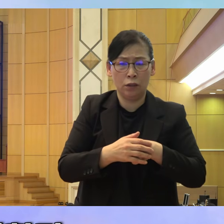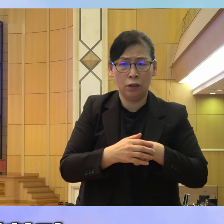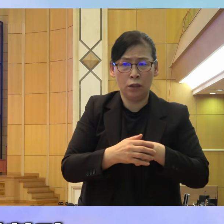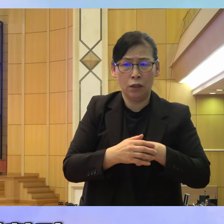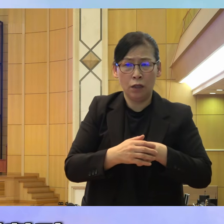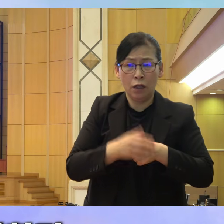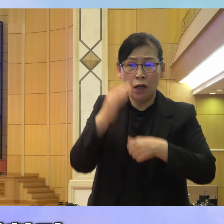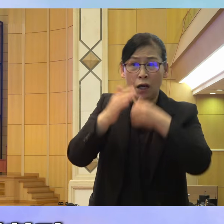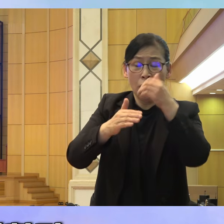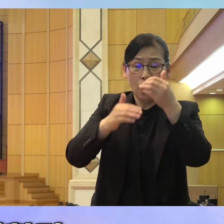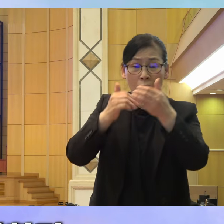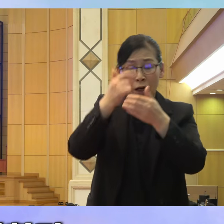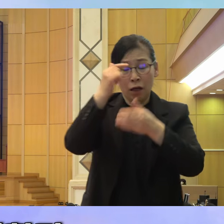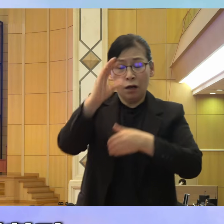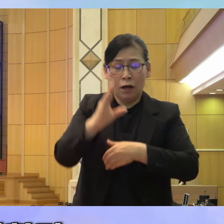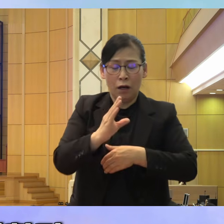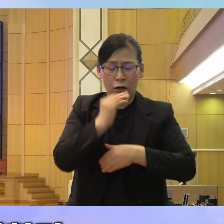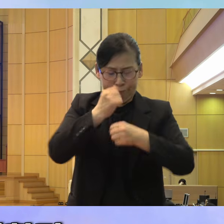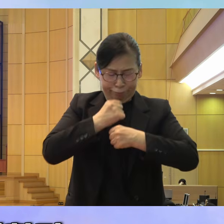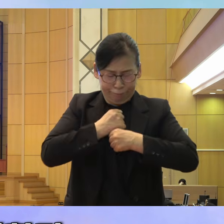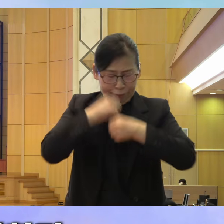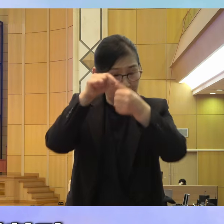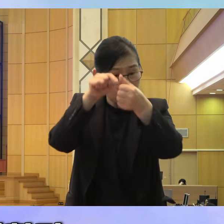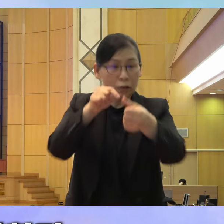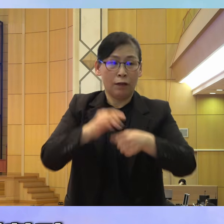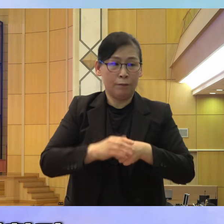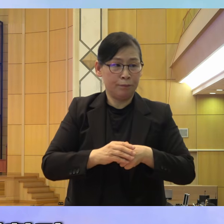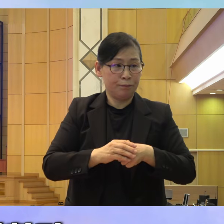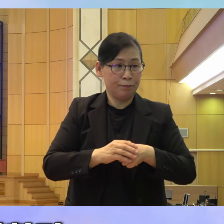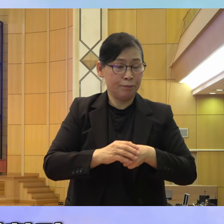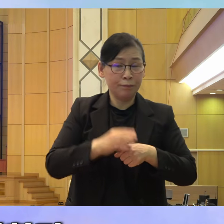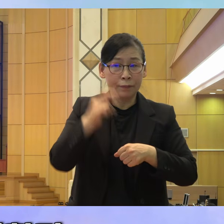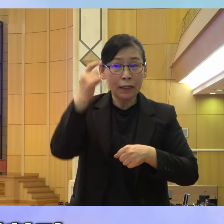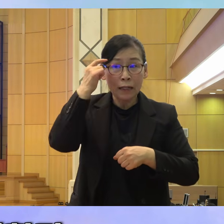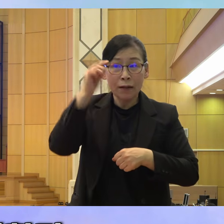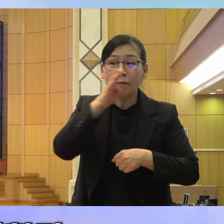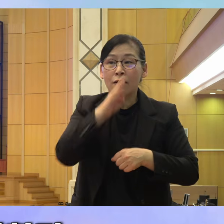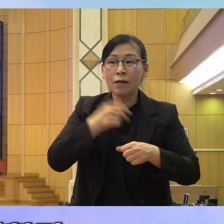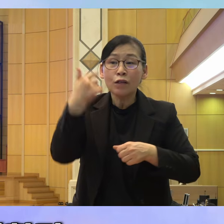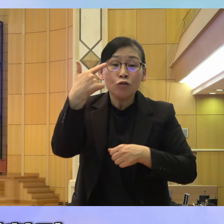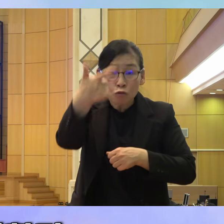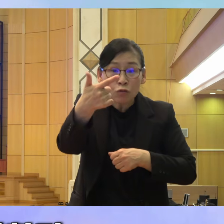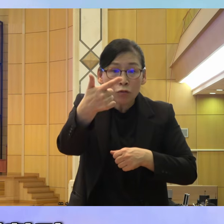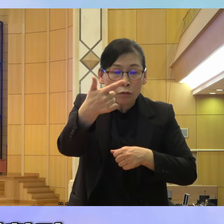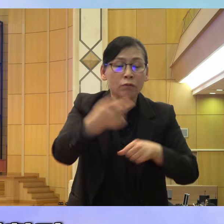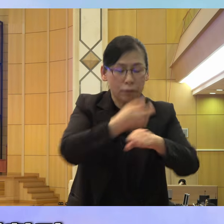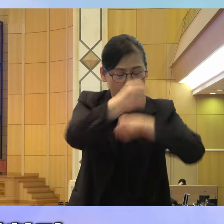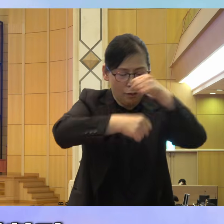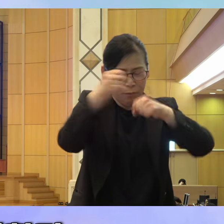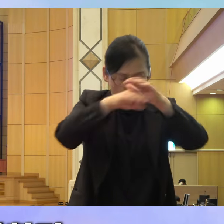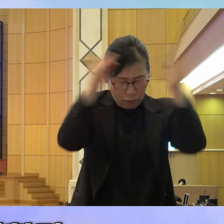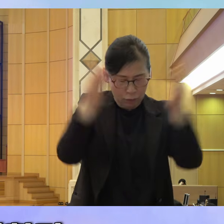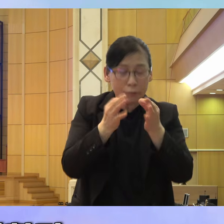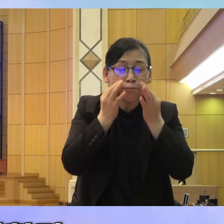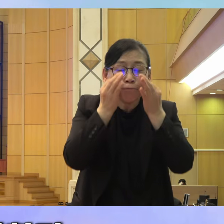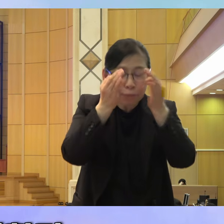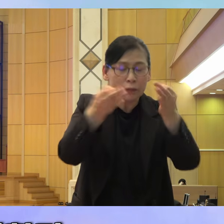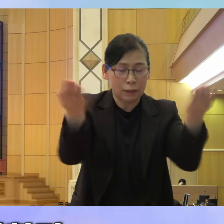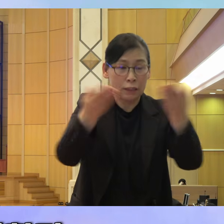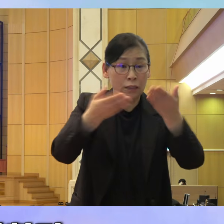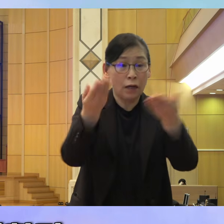안식일을 기억하여 거룩하게 지켜라. 엿새 동안은 힘써 내 모든 일을 행할